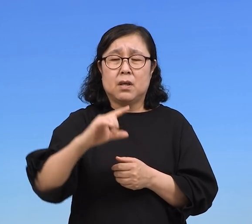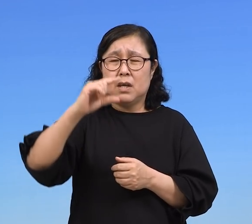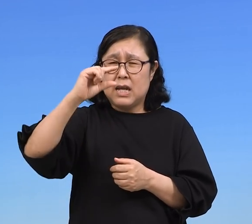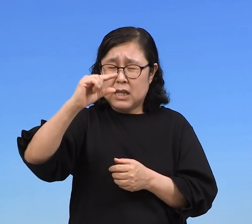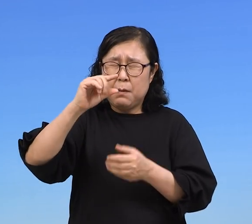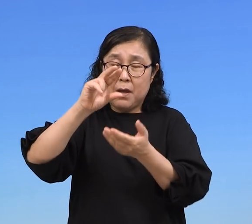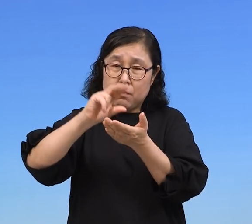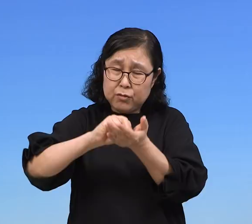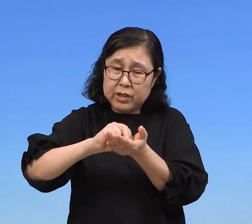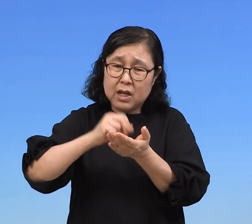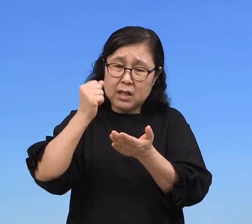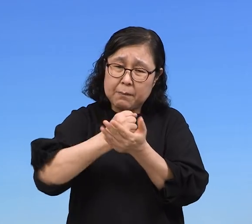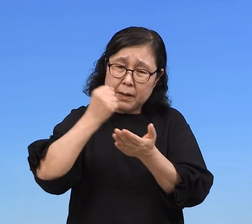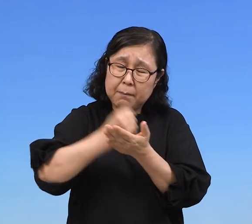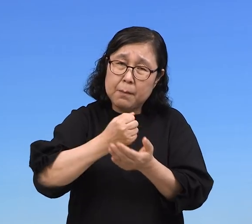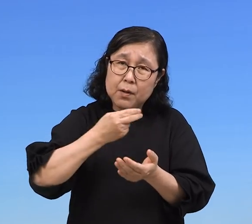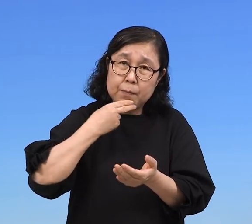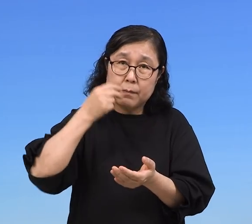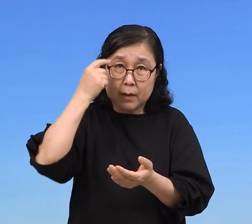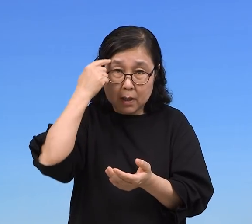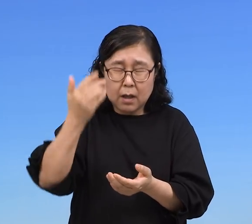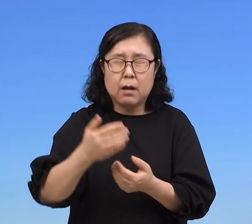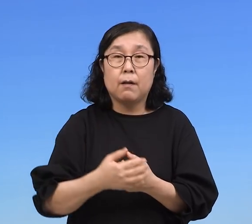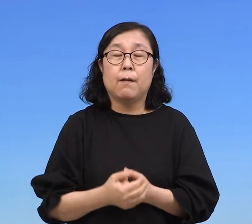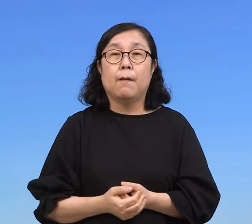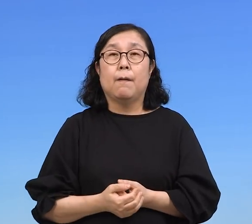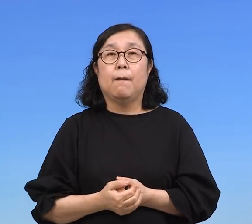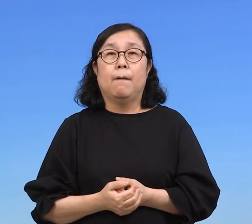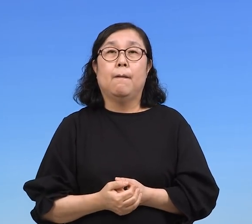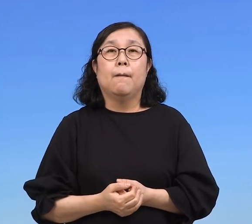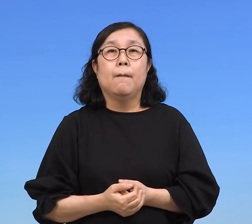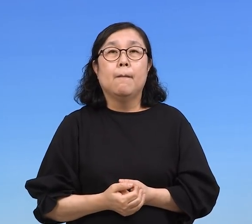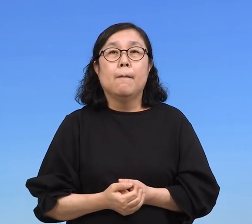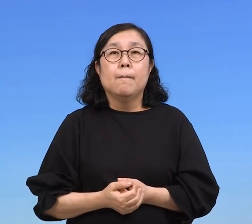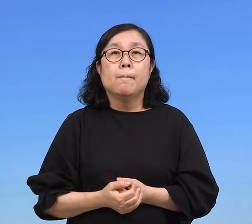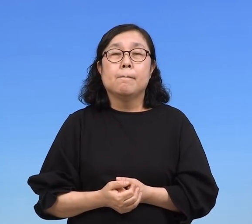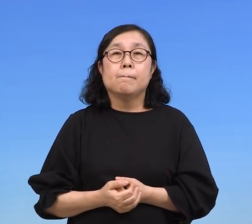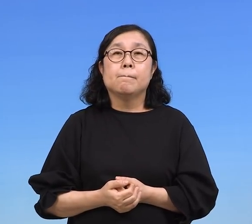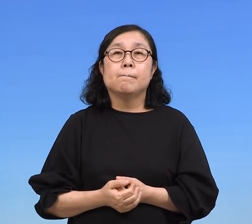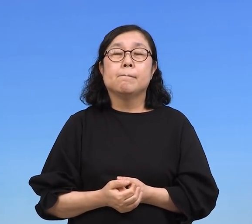여러분이 얕음의 문제가 답답하지 않으십니까?